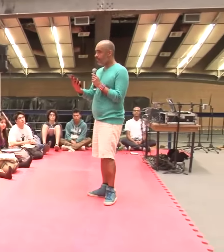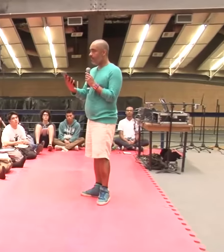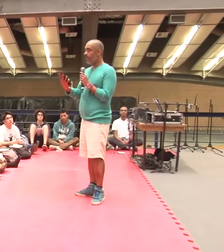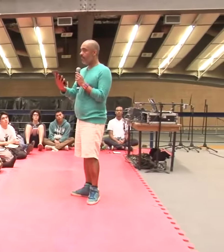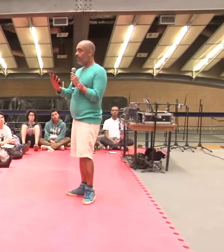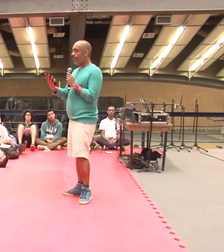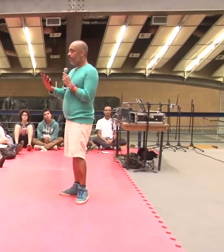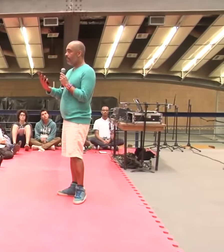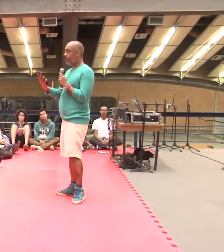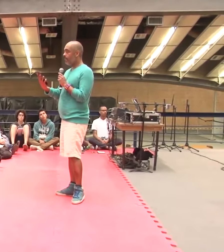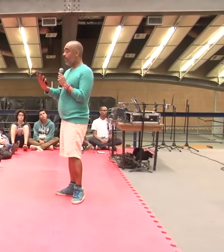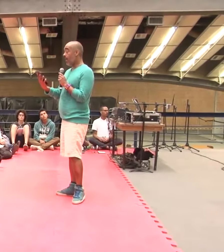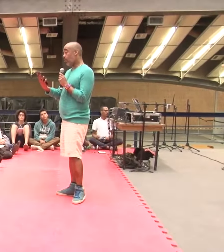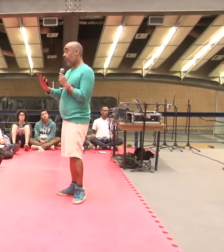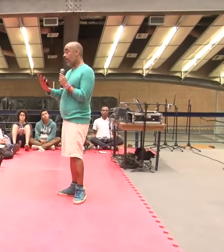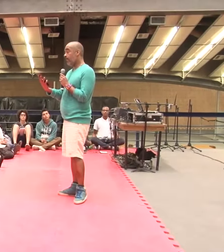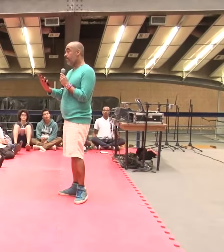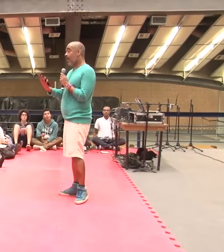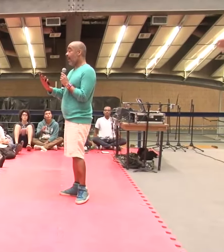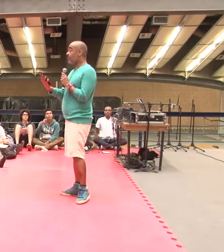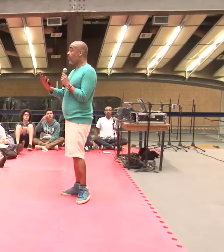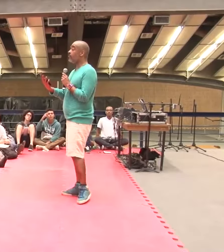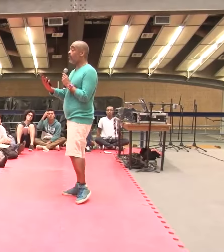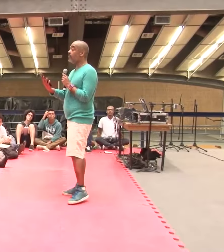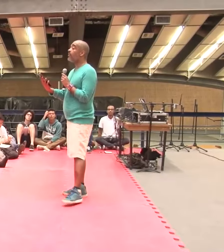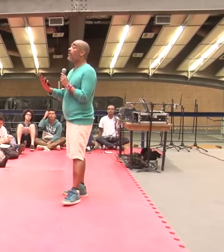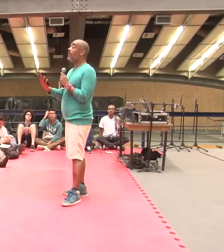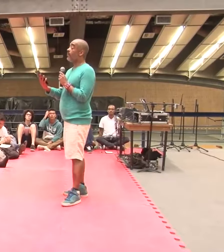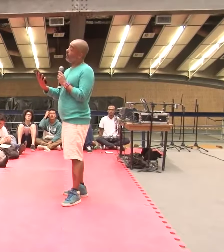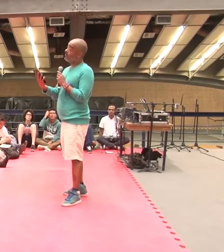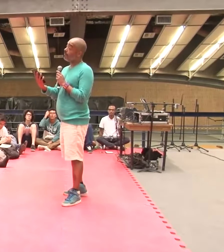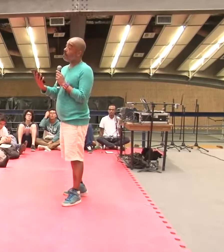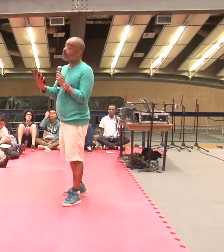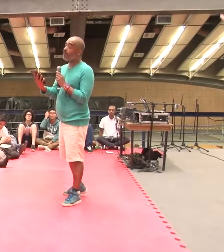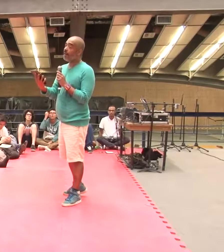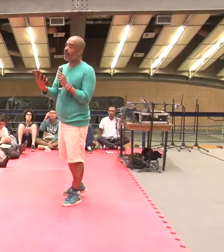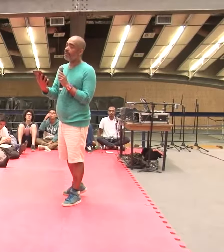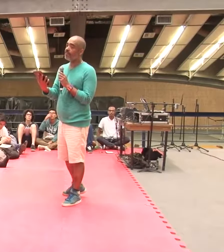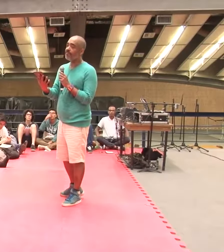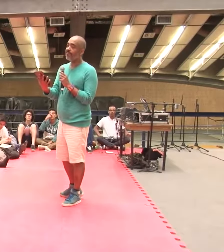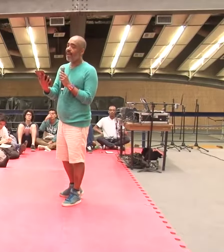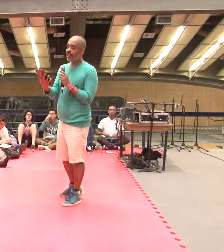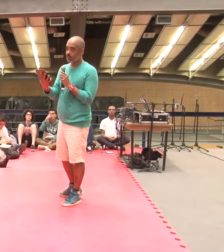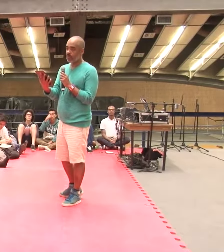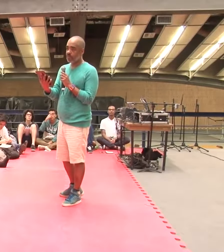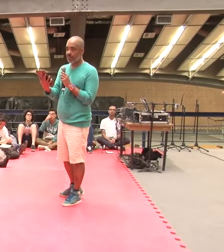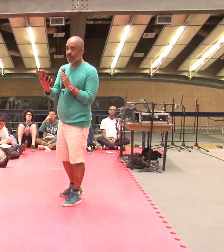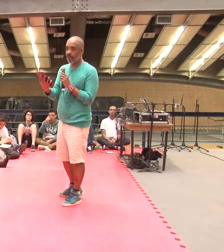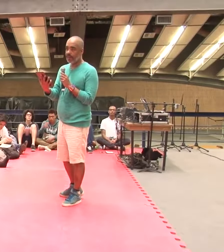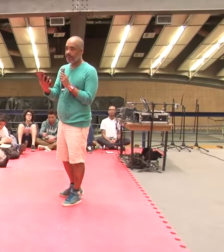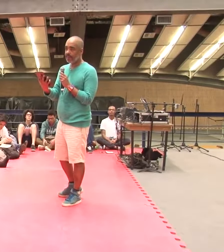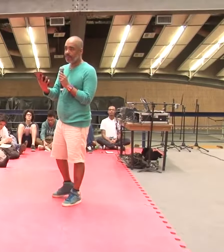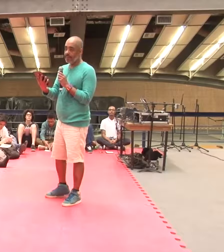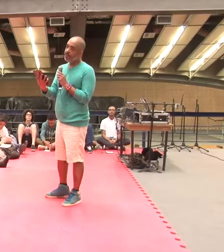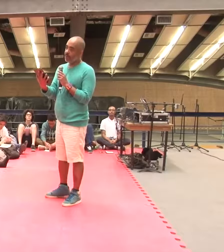sempre me recorrer a situações, por exemplo, como o trabalho honesto, as situações de